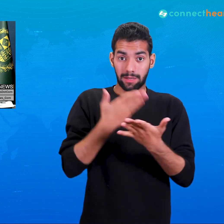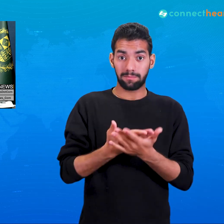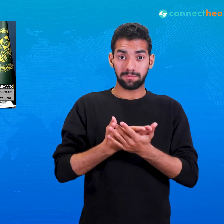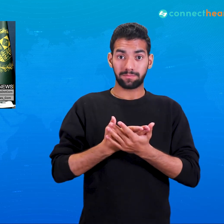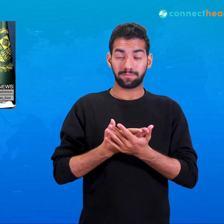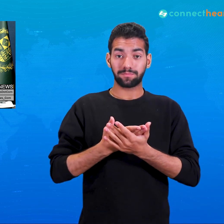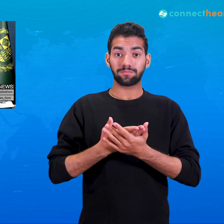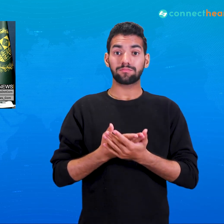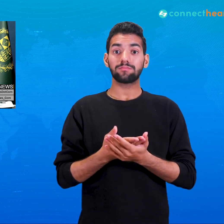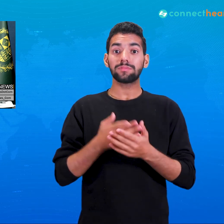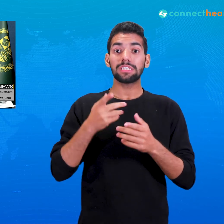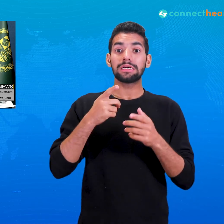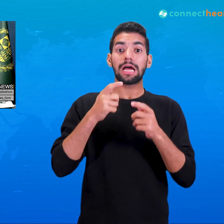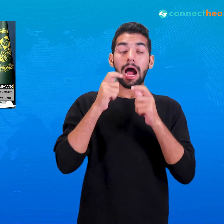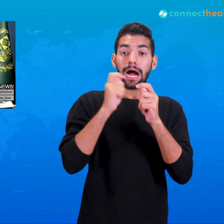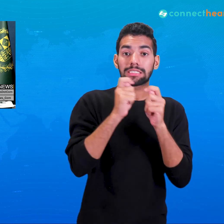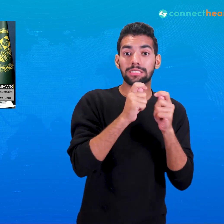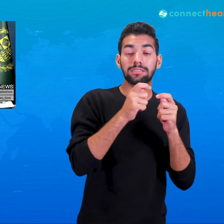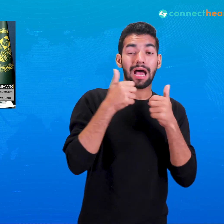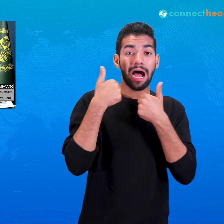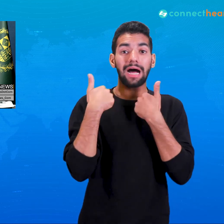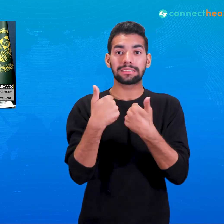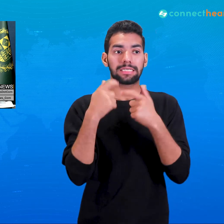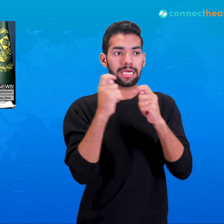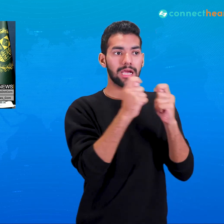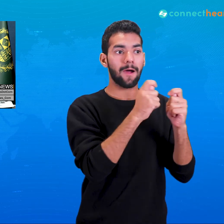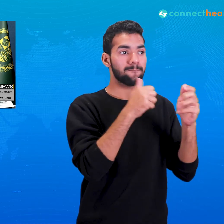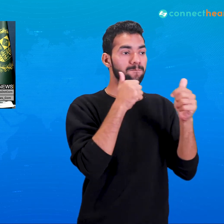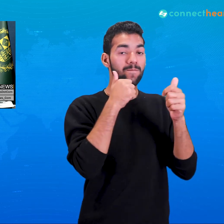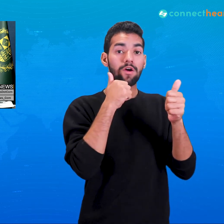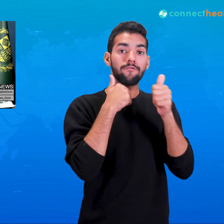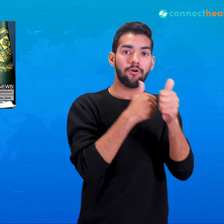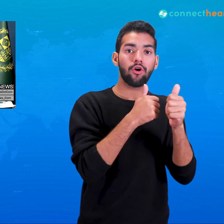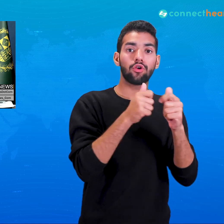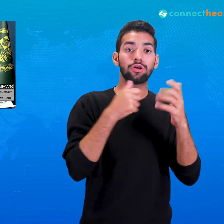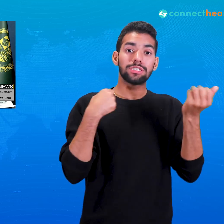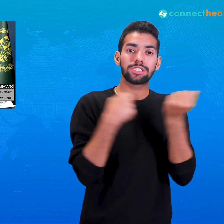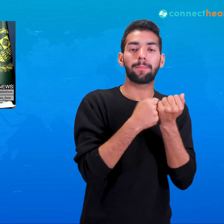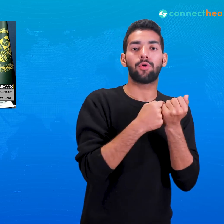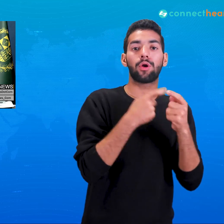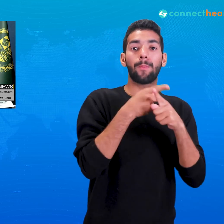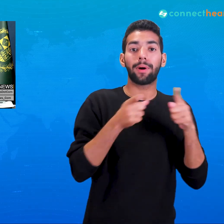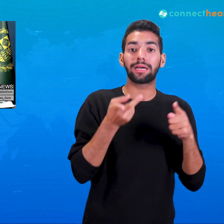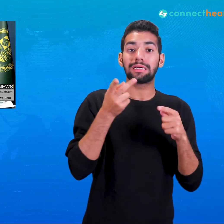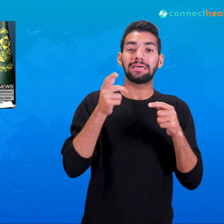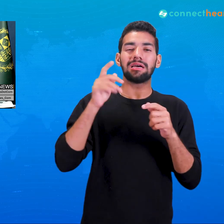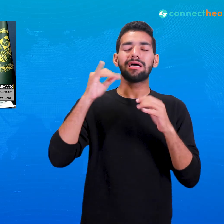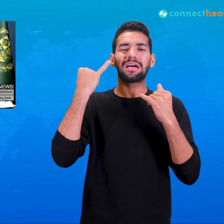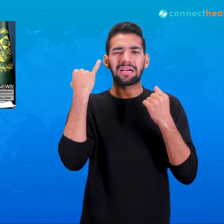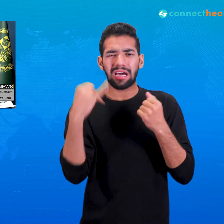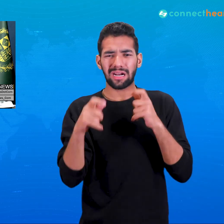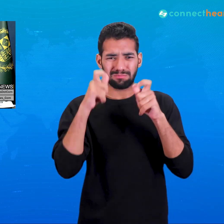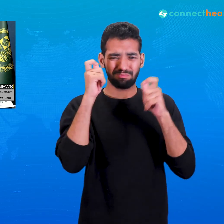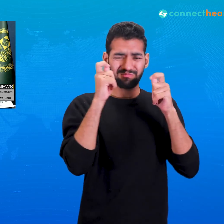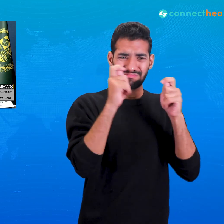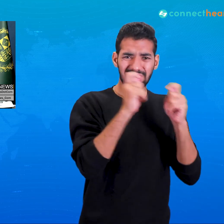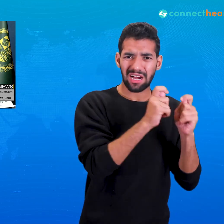امر بالمعروف، تم اچھائی کے ساتھ کھڑے ہوتے ہو اور برائی کو دباتے ہو، بدی کو کرش